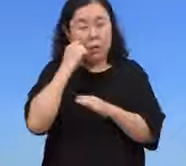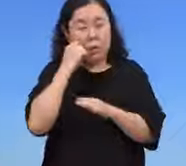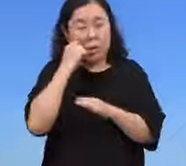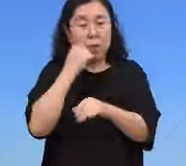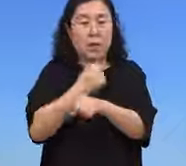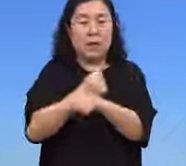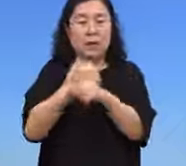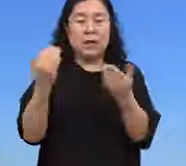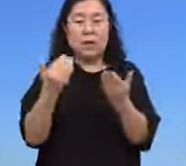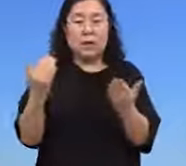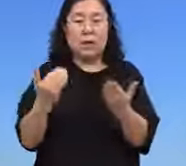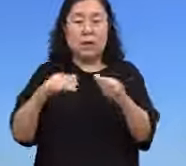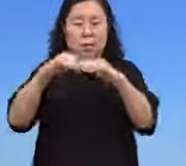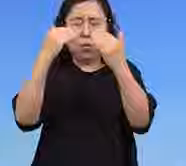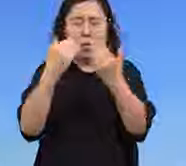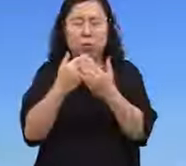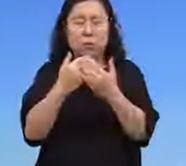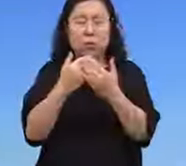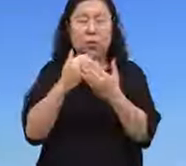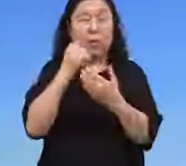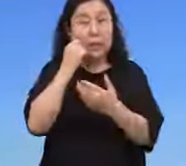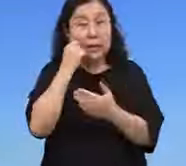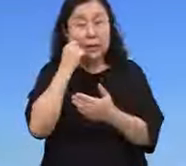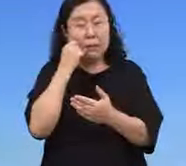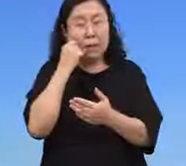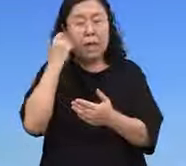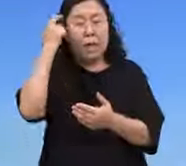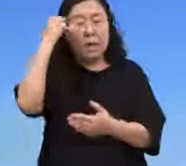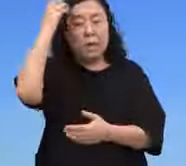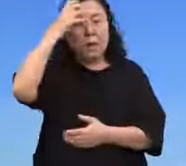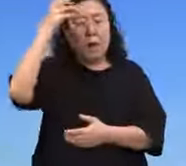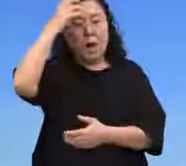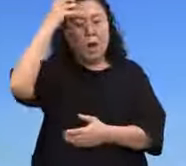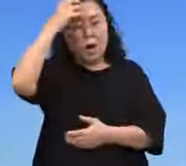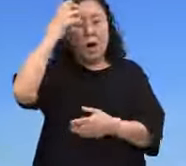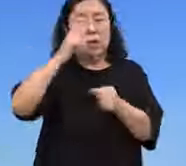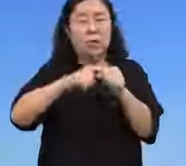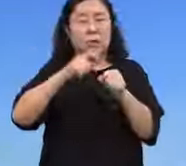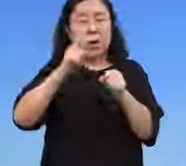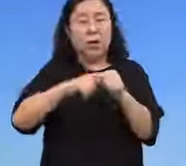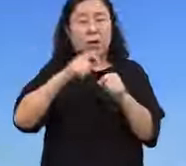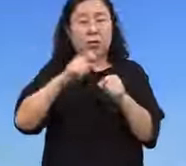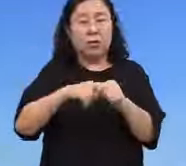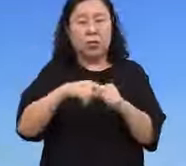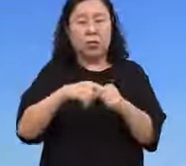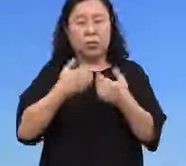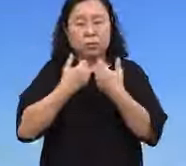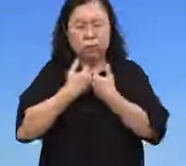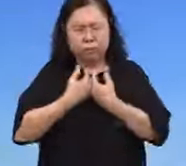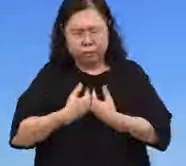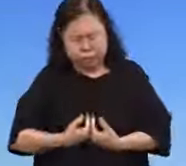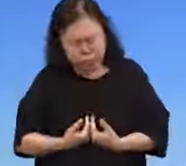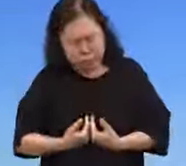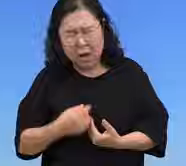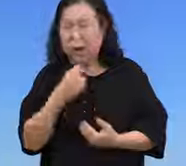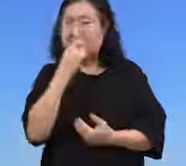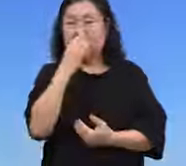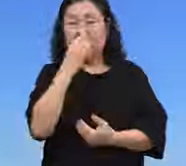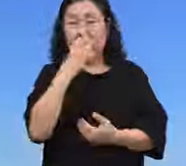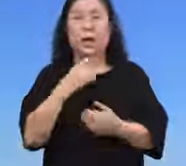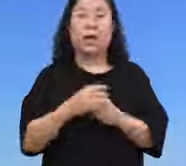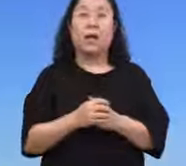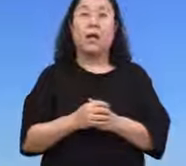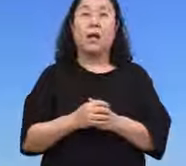이것도 못하고 저것도 막혀 있지만, 그러나 그것이 영적 침체로 연결되지 않도록 하나님, 작년에 우리가 이런